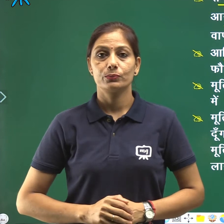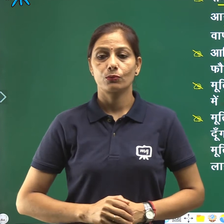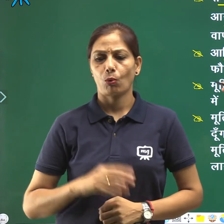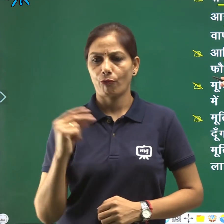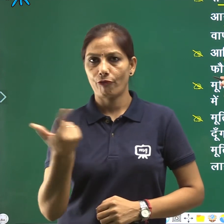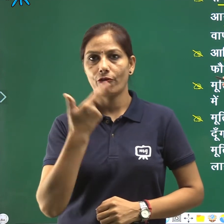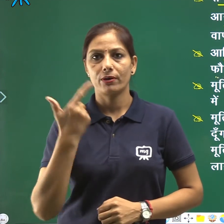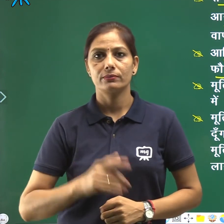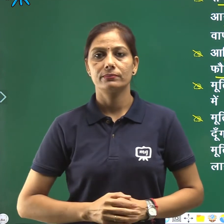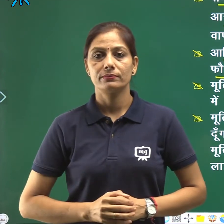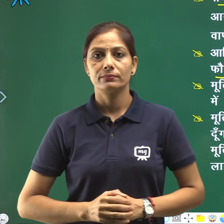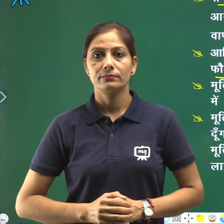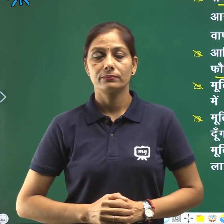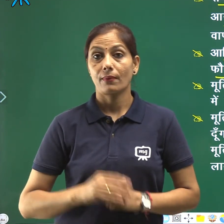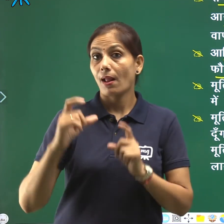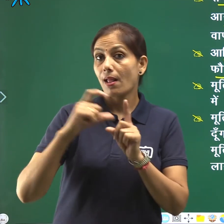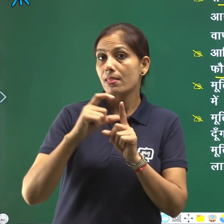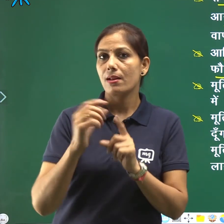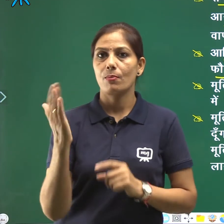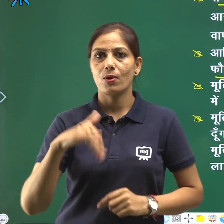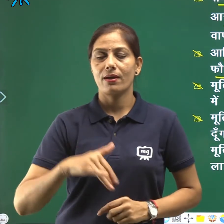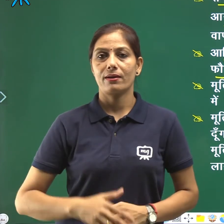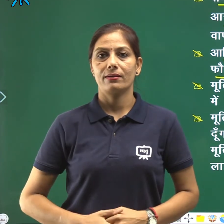फौरन दिल्ली बुलाया गया।